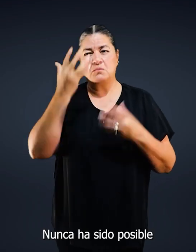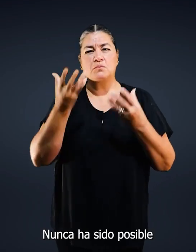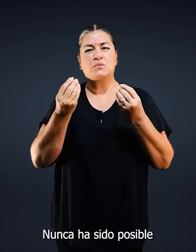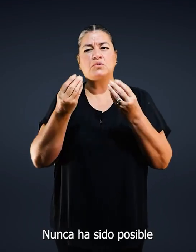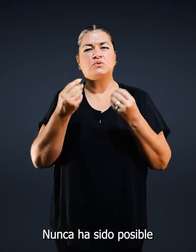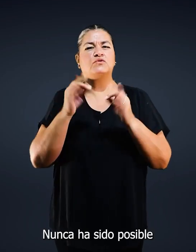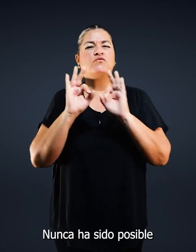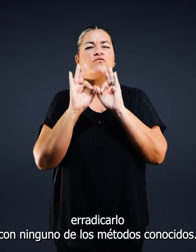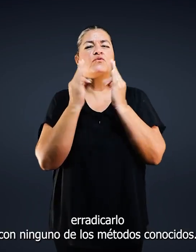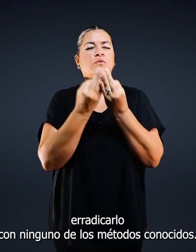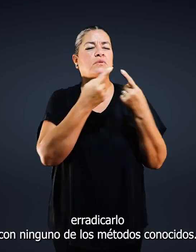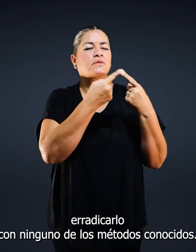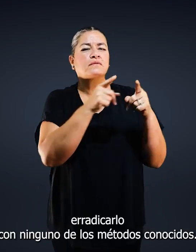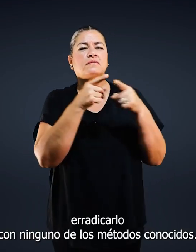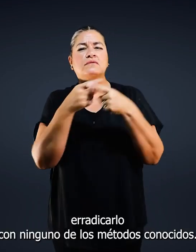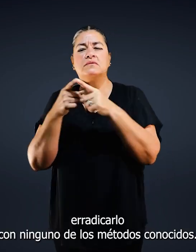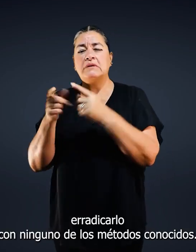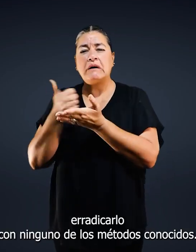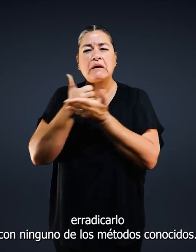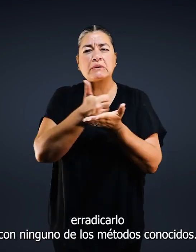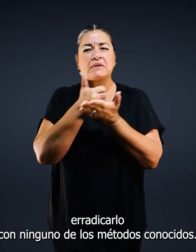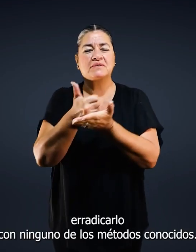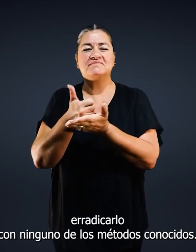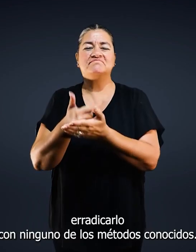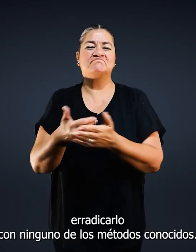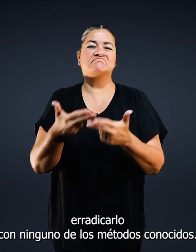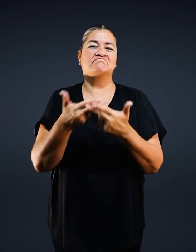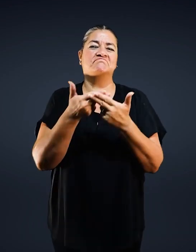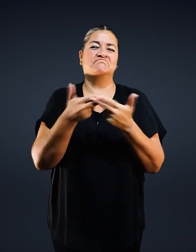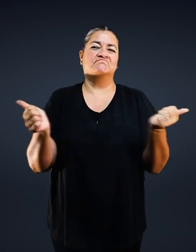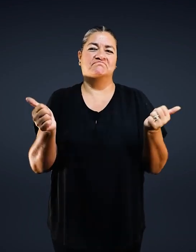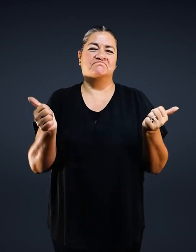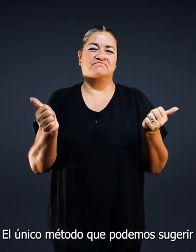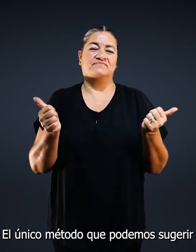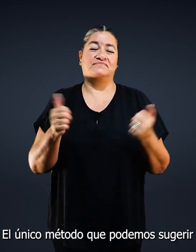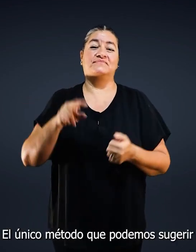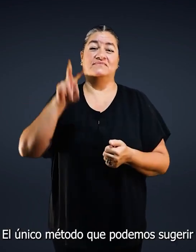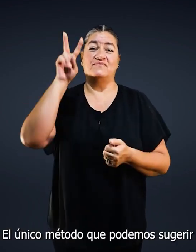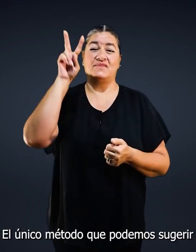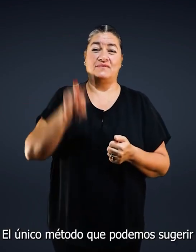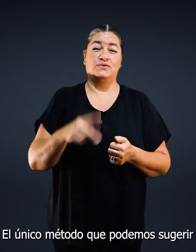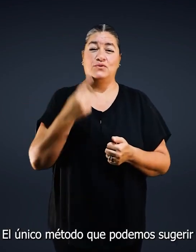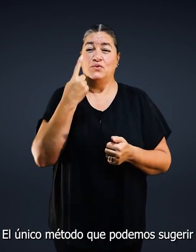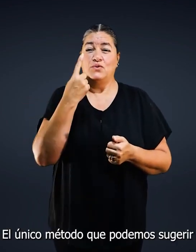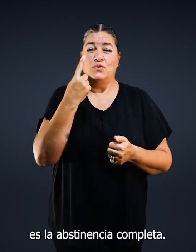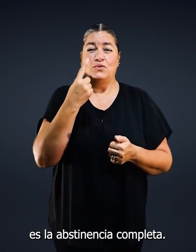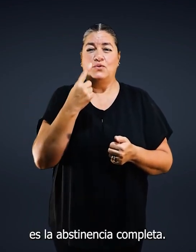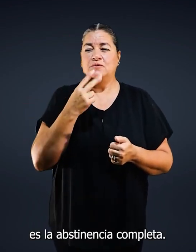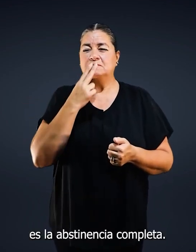Nunca ha sido posible erradicarlo con ninguno de los métodos conocidos. El único método que podemos sugerir es la